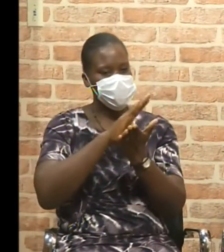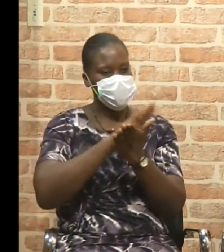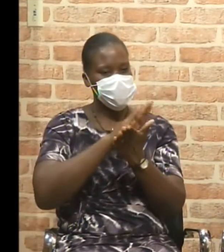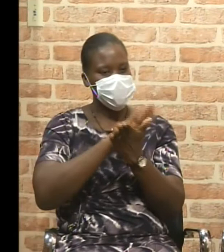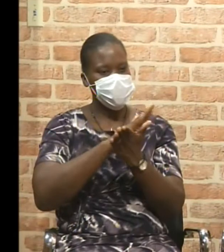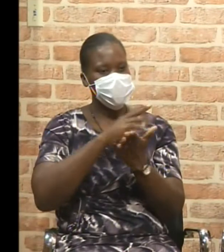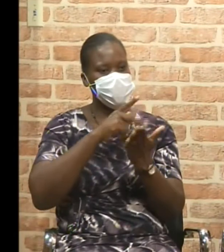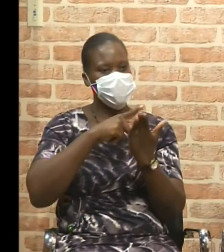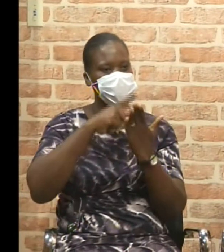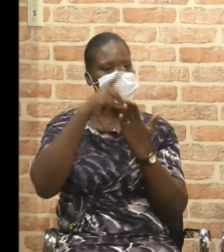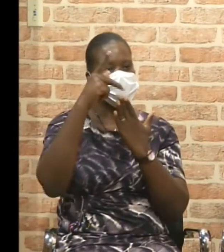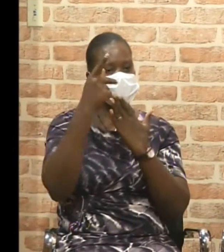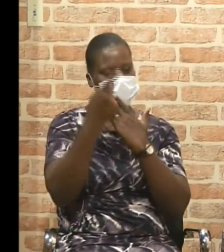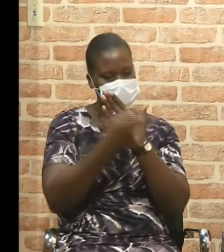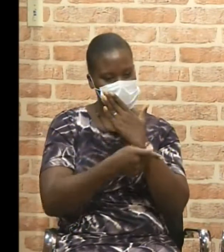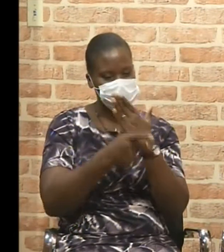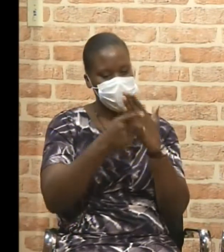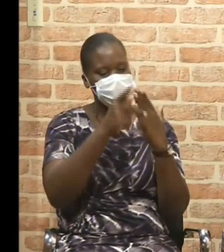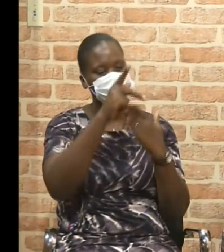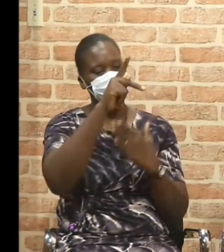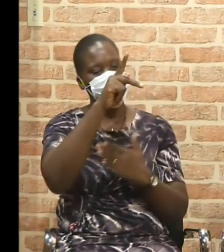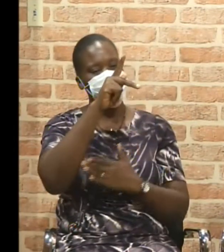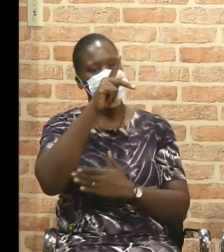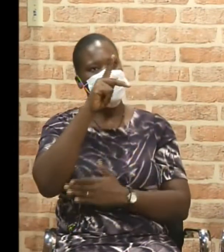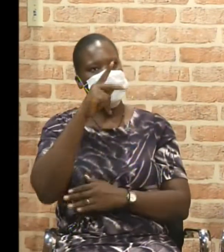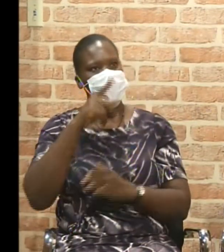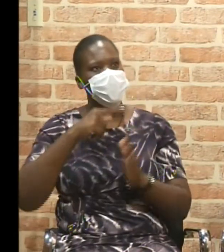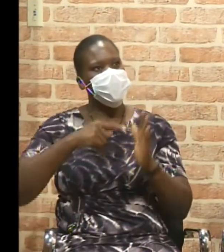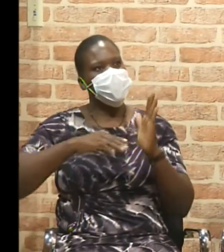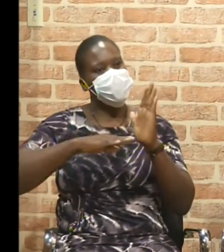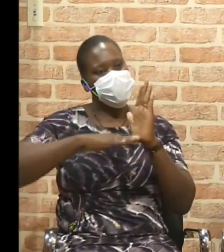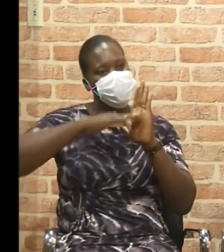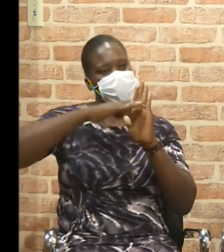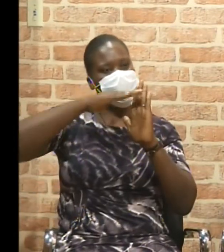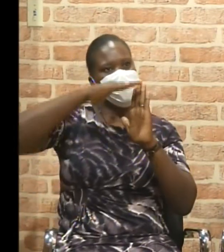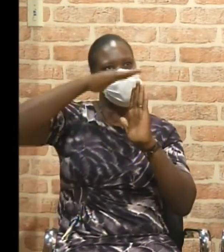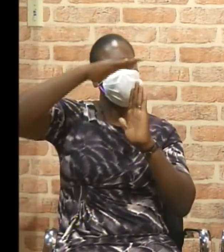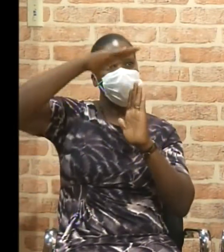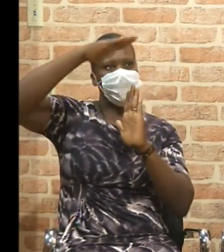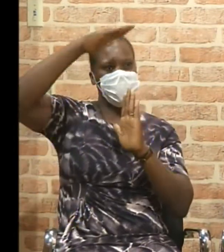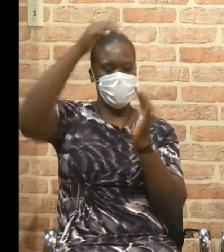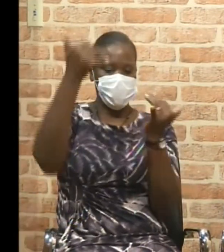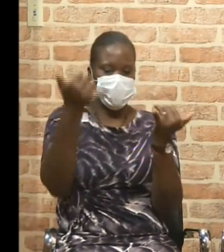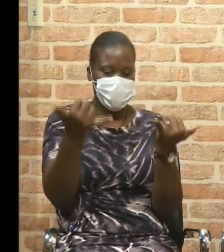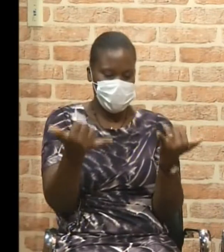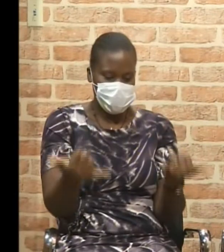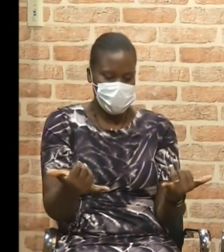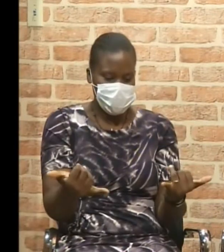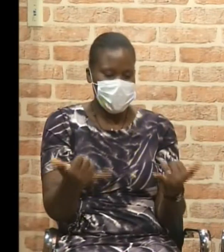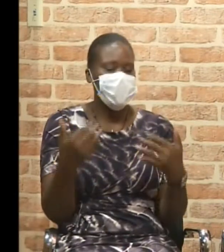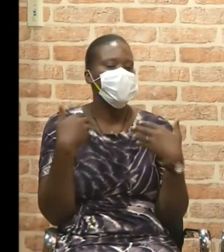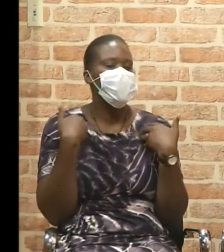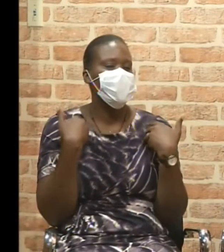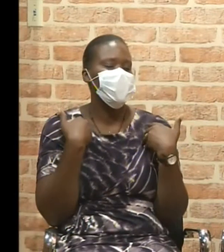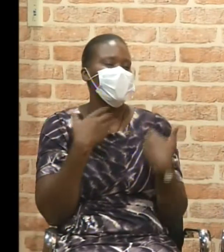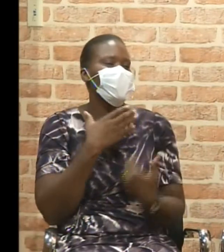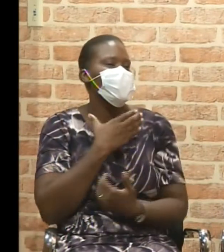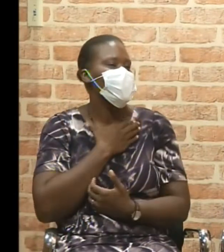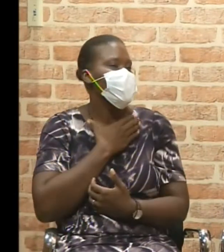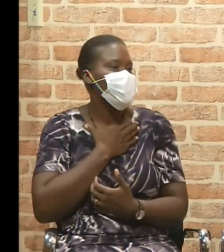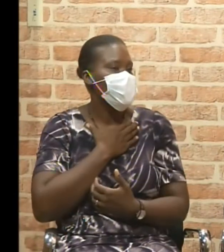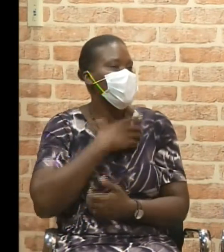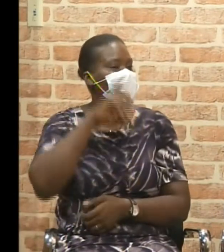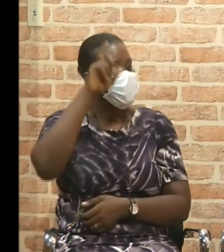45 millions gouttes, aller au-delà de ça, parce que je dis à la, donc nous gagnons un cabinet technique, donc il faut qu'ils